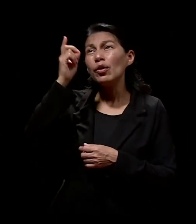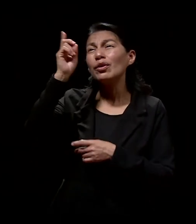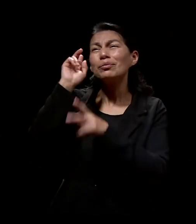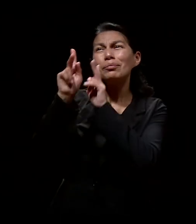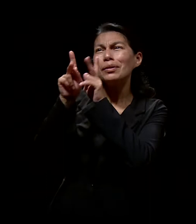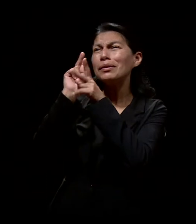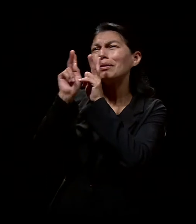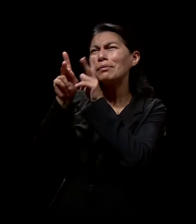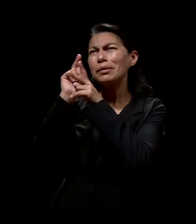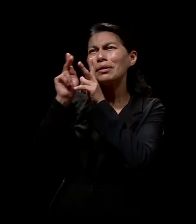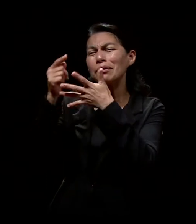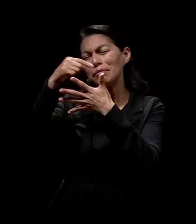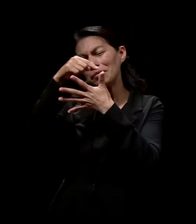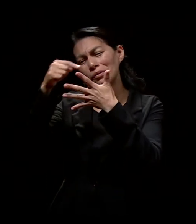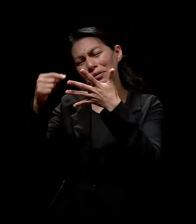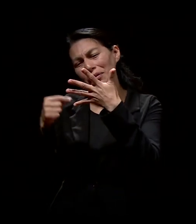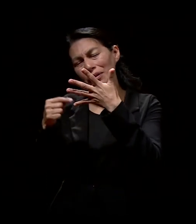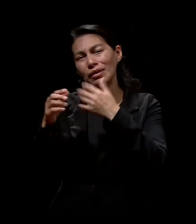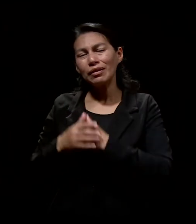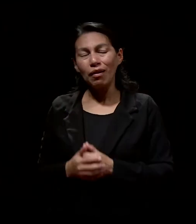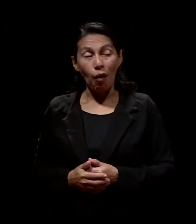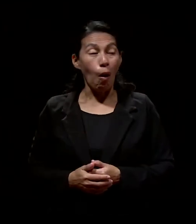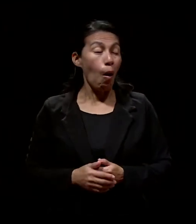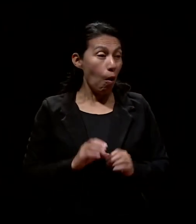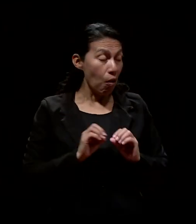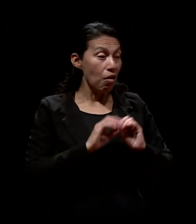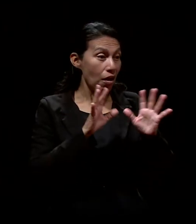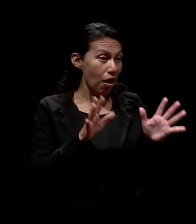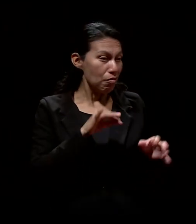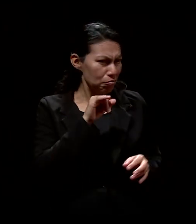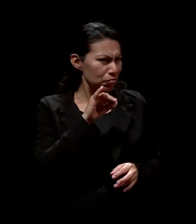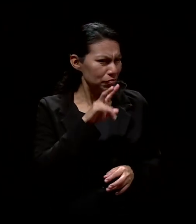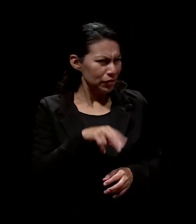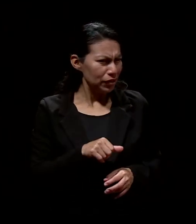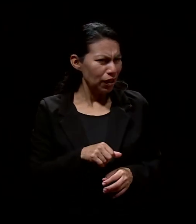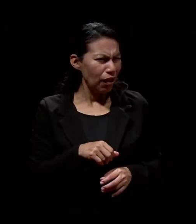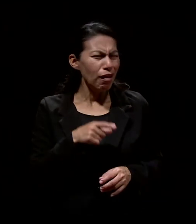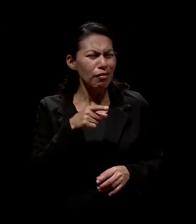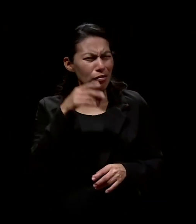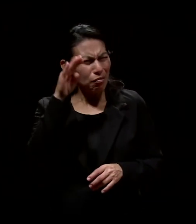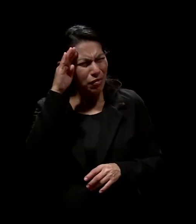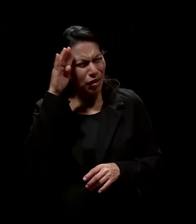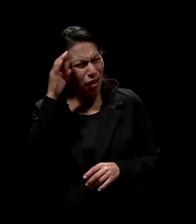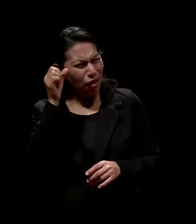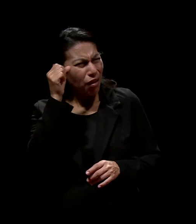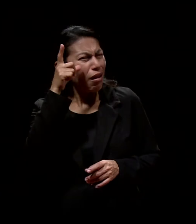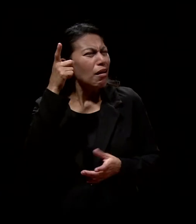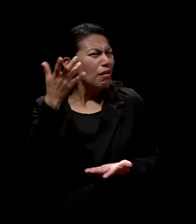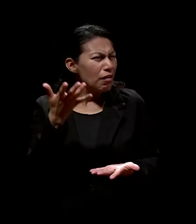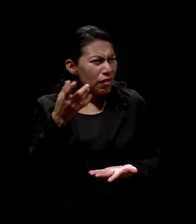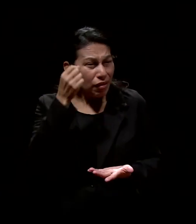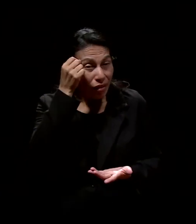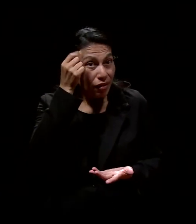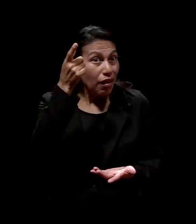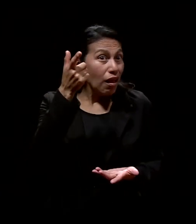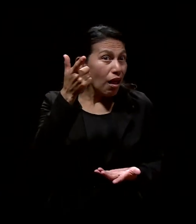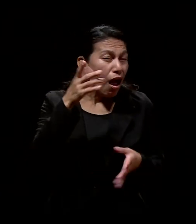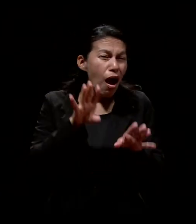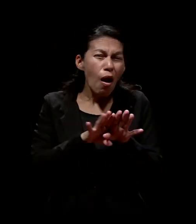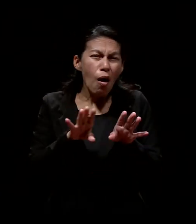yo puedo platicar más con Dios. Sin duda alguna. Dime, ¿cómo se te ocurrió